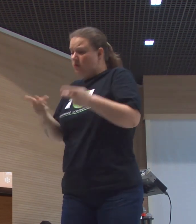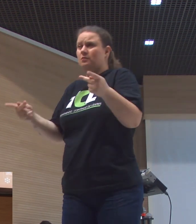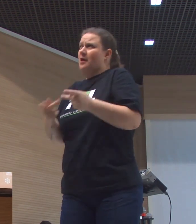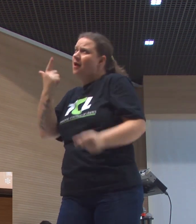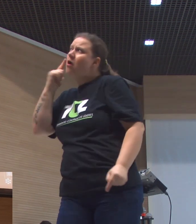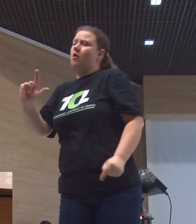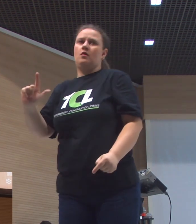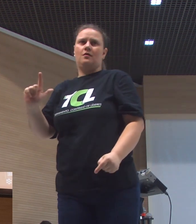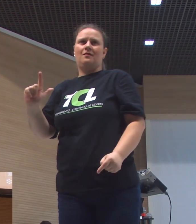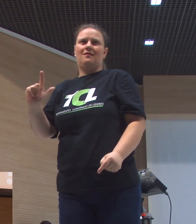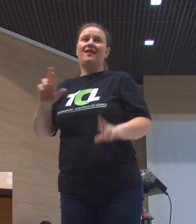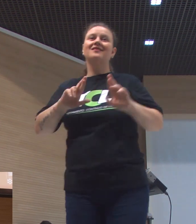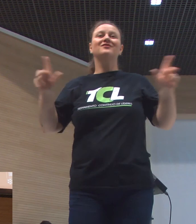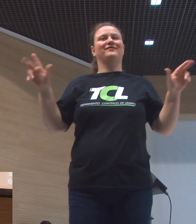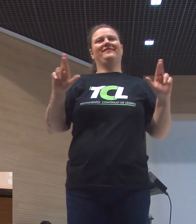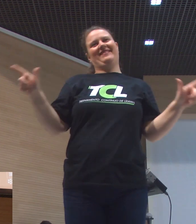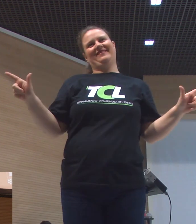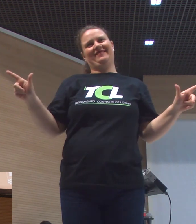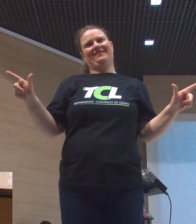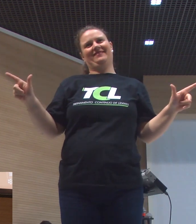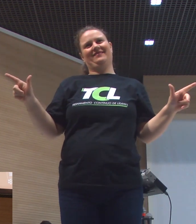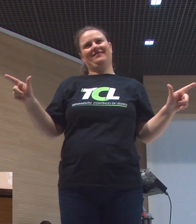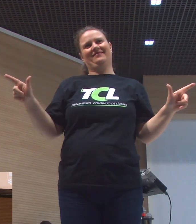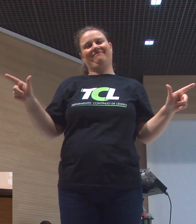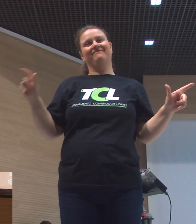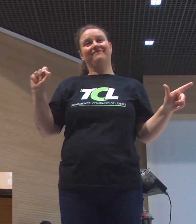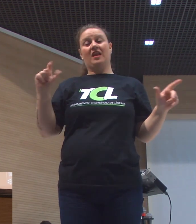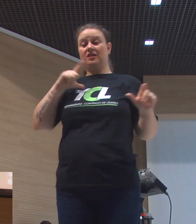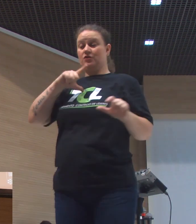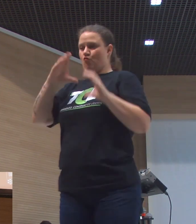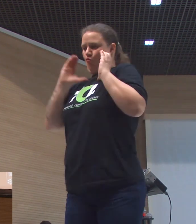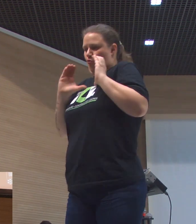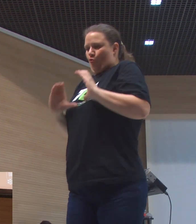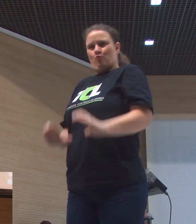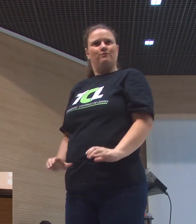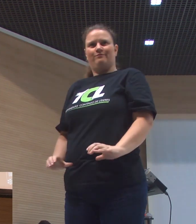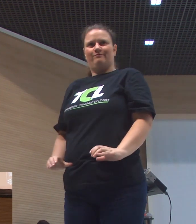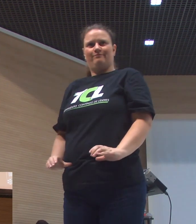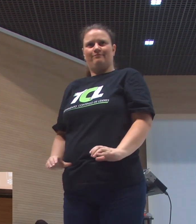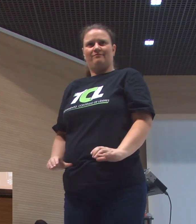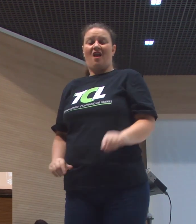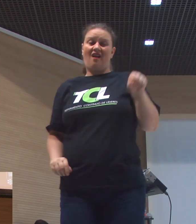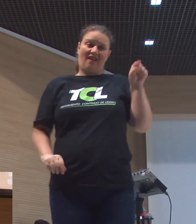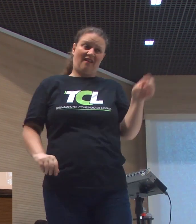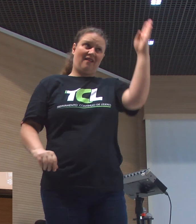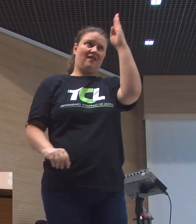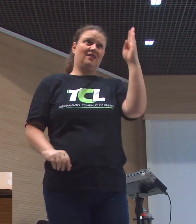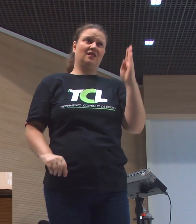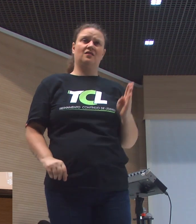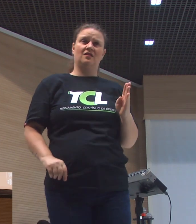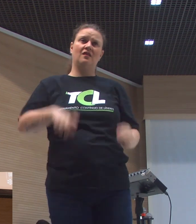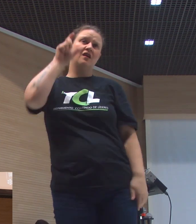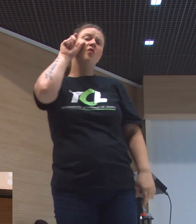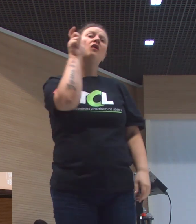Os colonizadores dos Estados Unidos vieram com essa mentalidade. Os colonizadores do Brasil vieram com